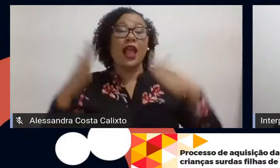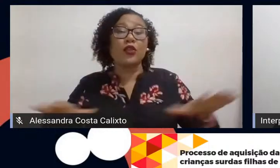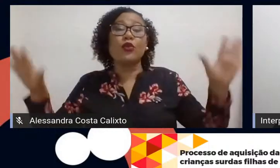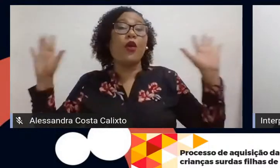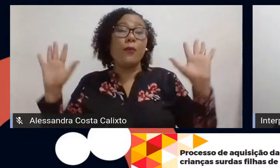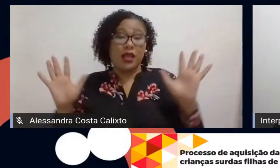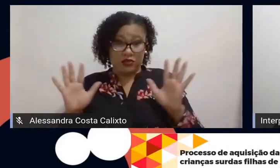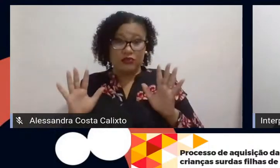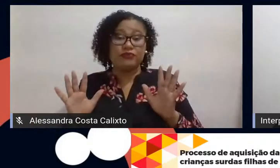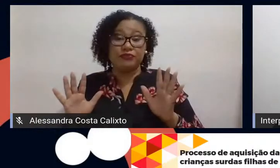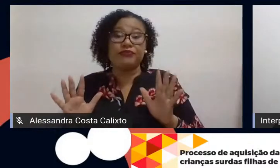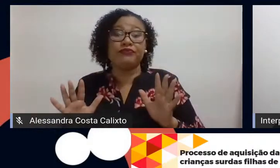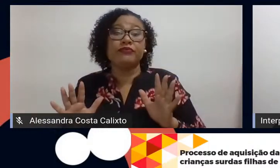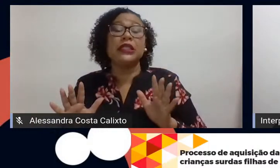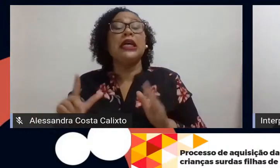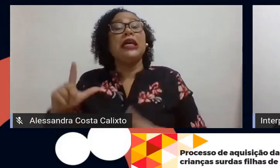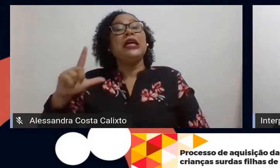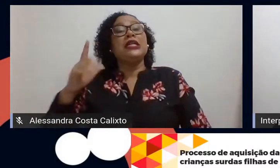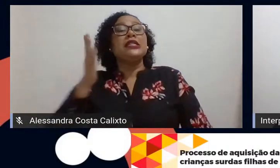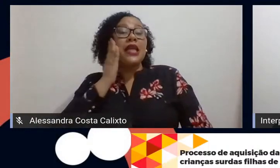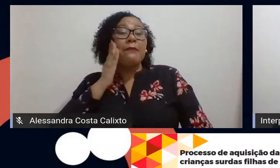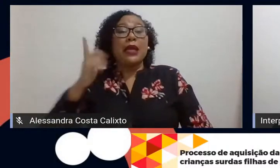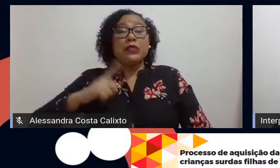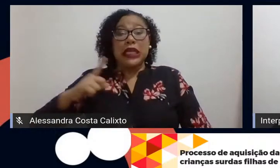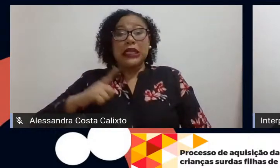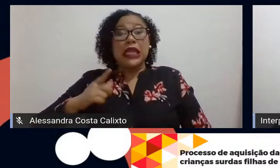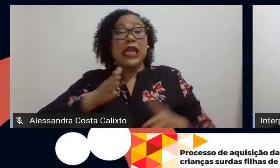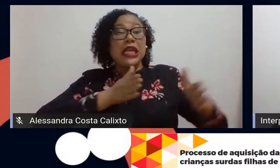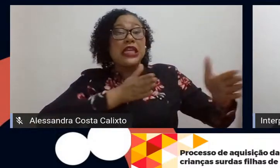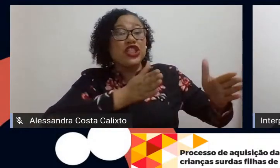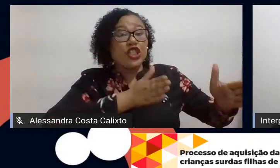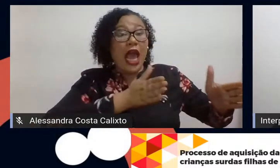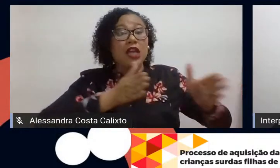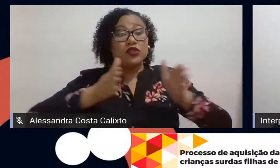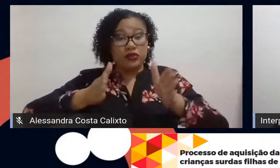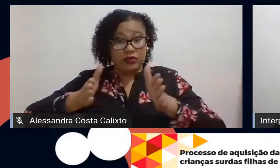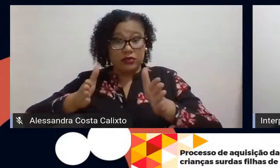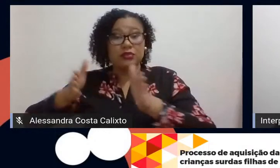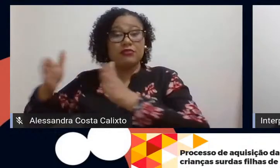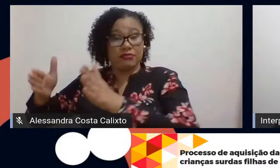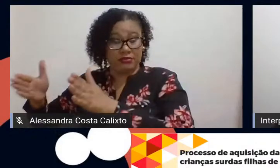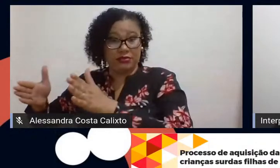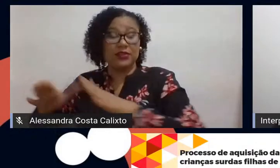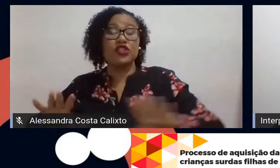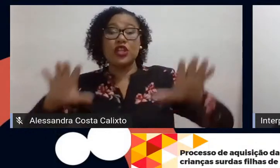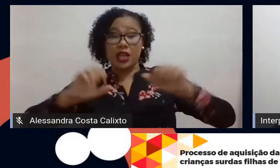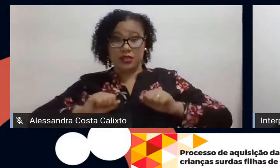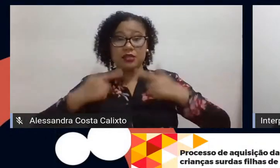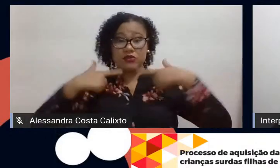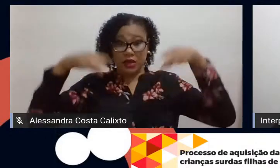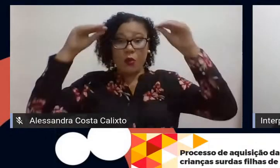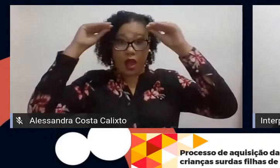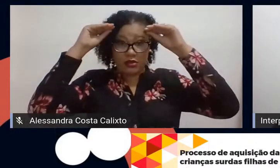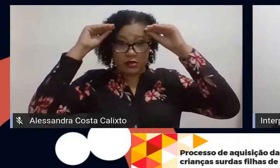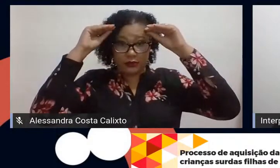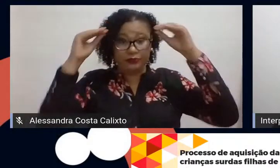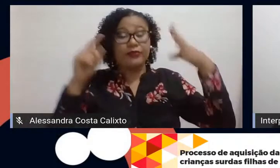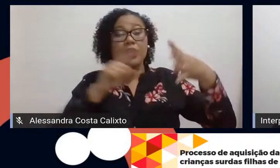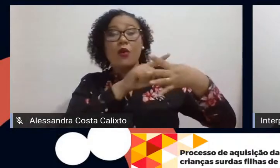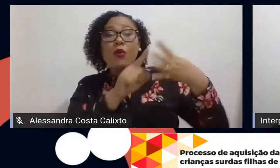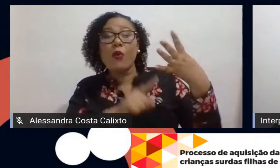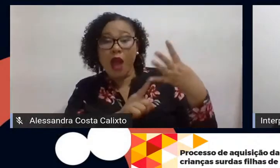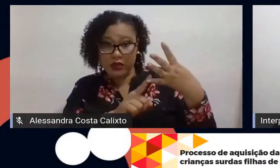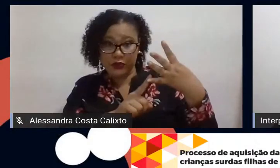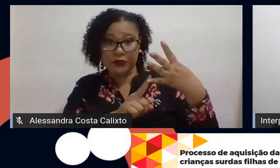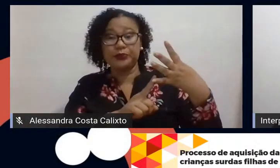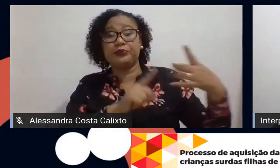visual, porque é a língua natural da família, né? É a língua materna. E aí nós passamos por essa